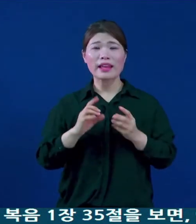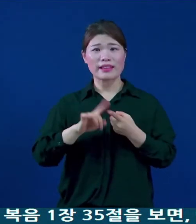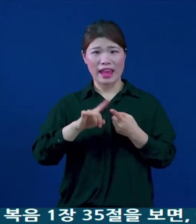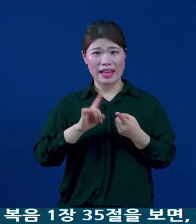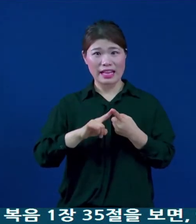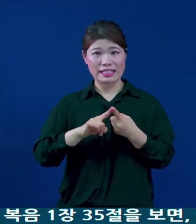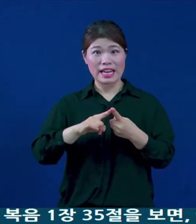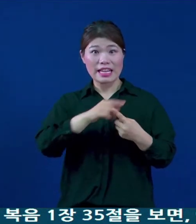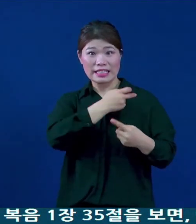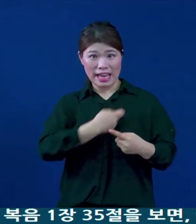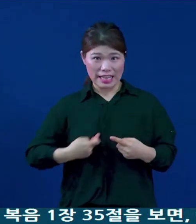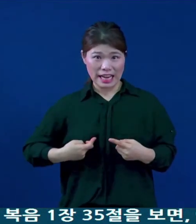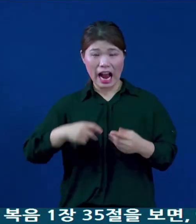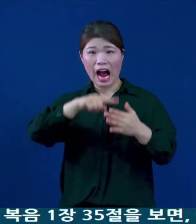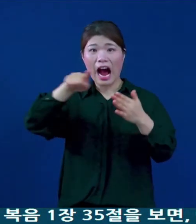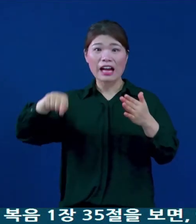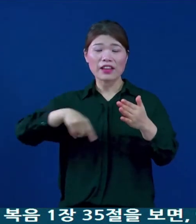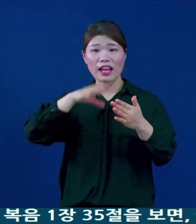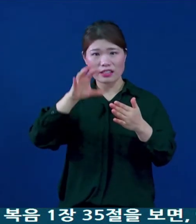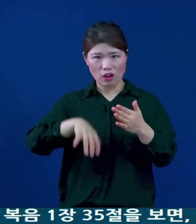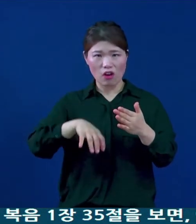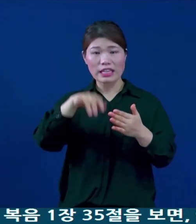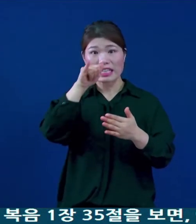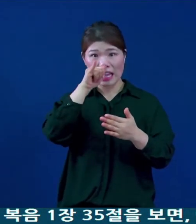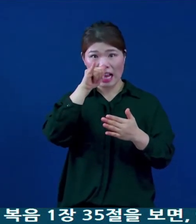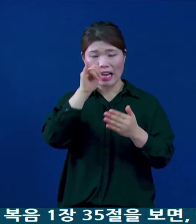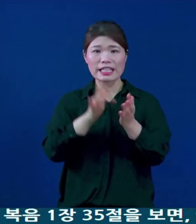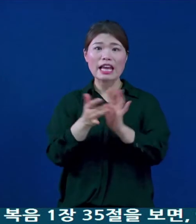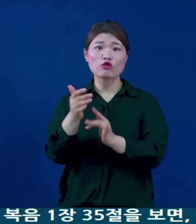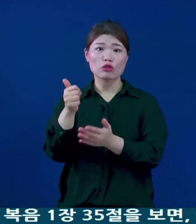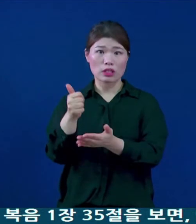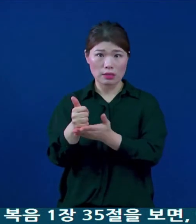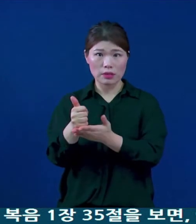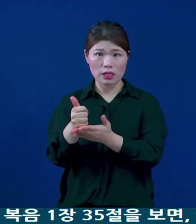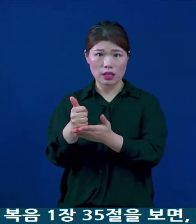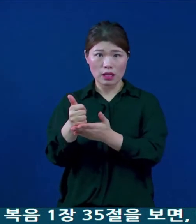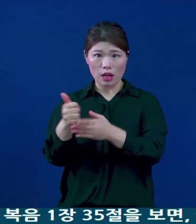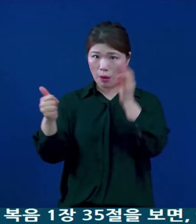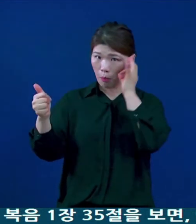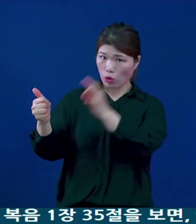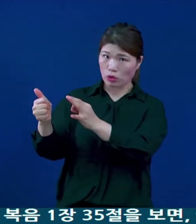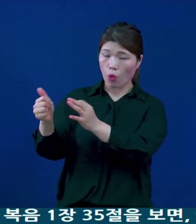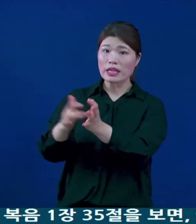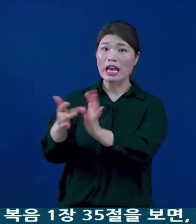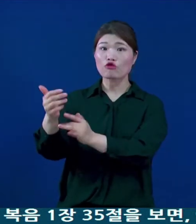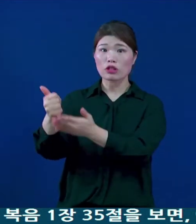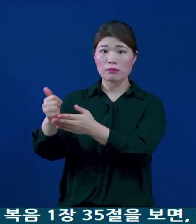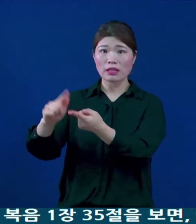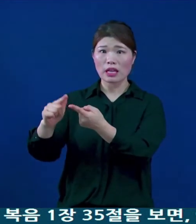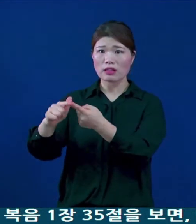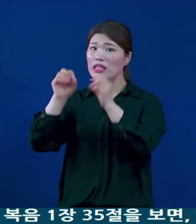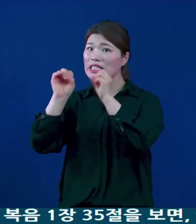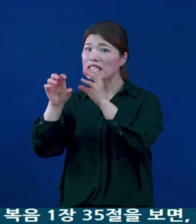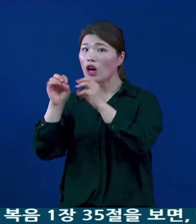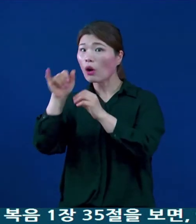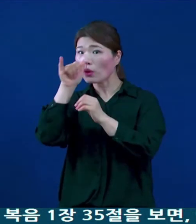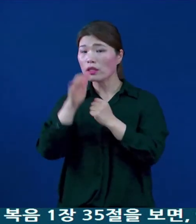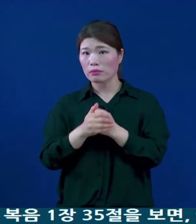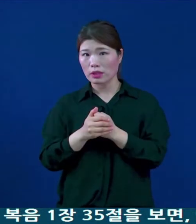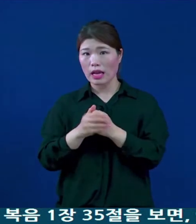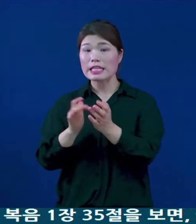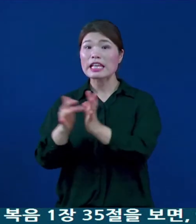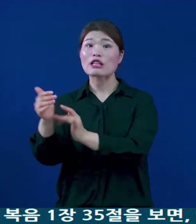제자 중 두 사람과 함께 있다가 예수님이 지나가는 것을 보고 예수님에 대해서 증거를 합니다.